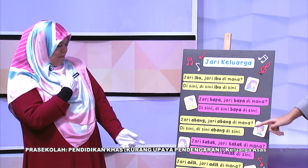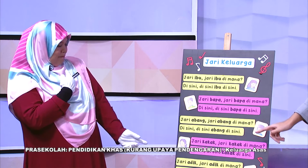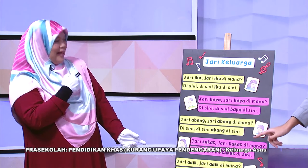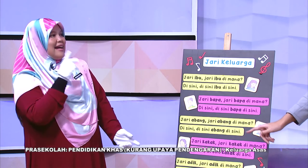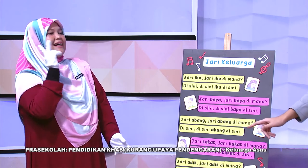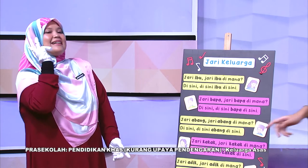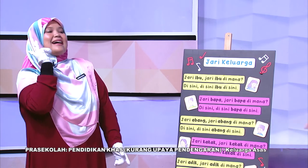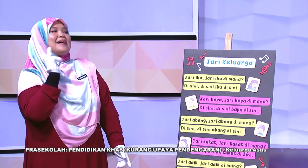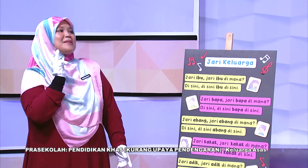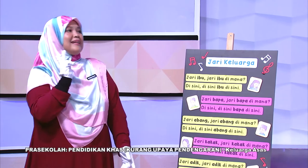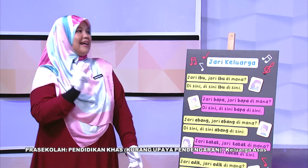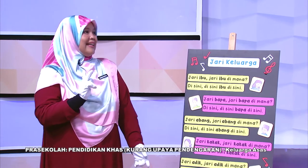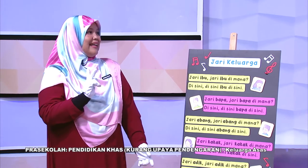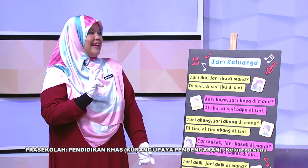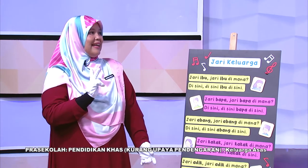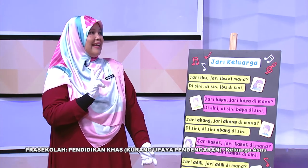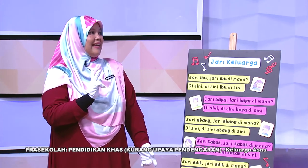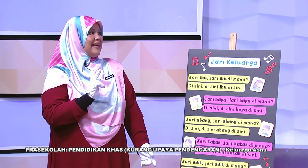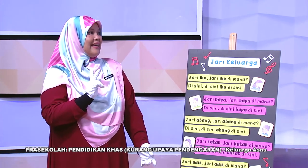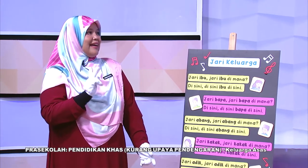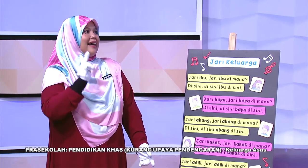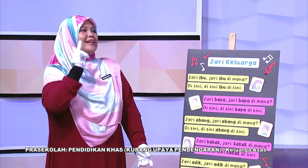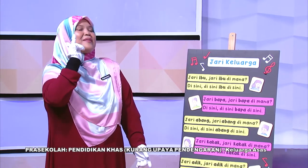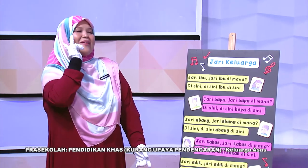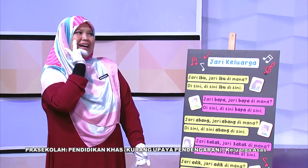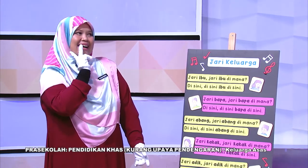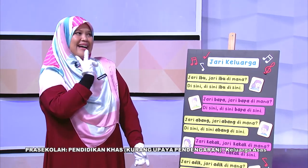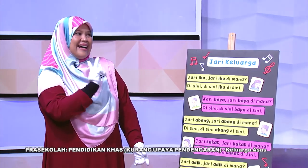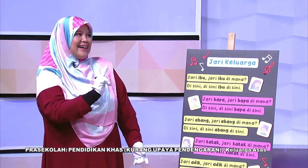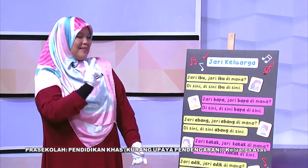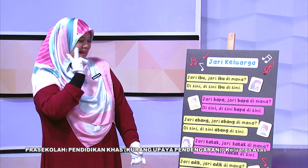kakak pulang terus kakak mesin ke bawah Ajib